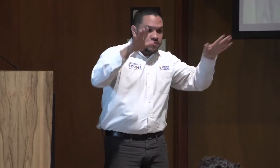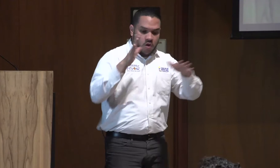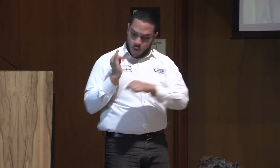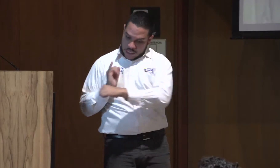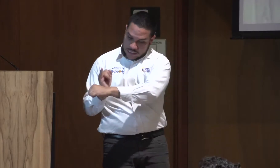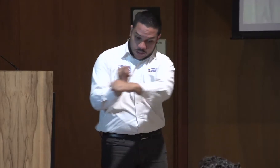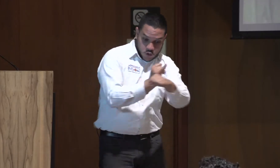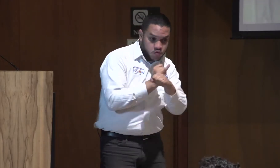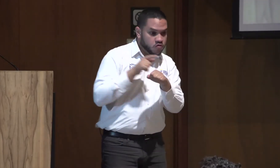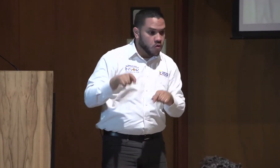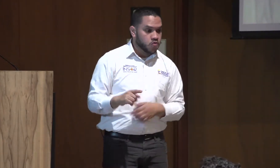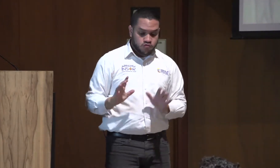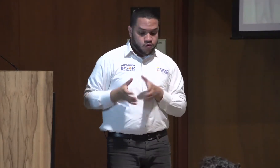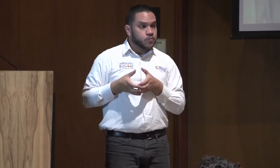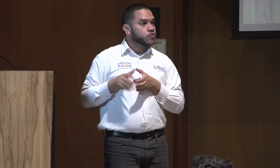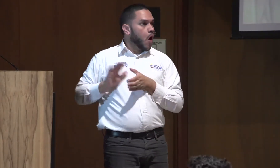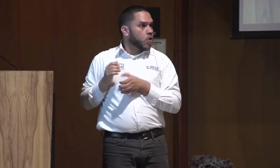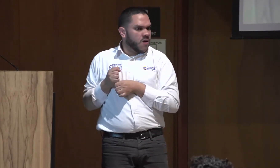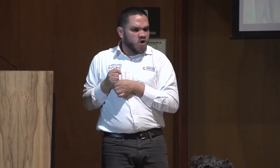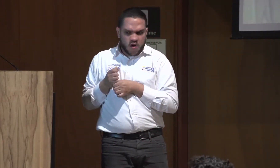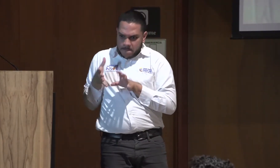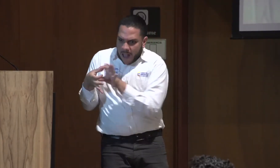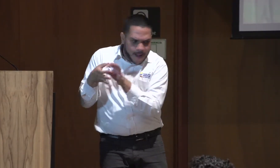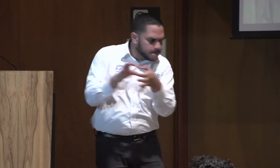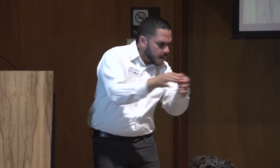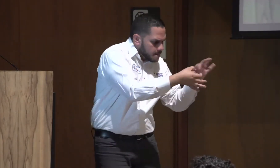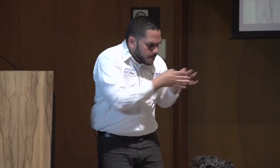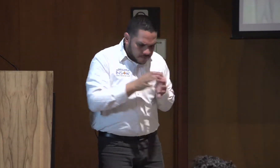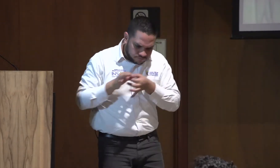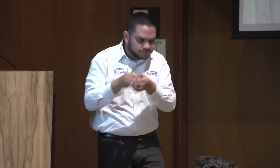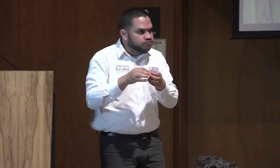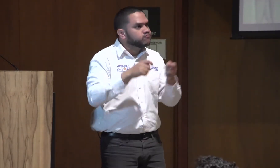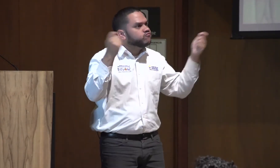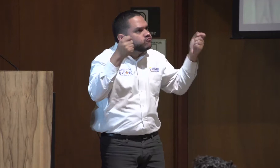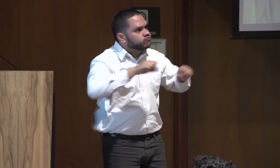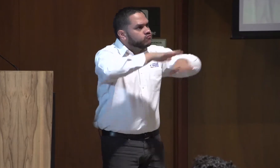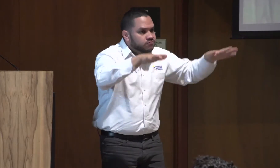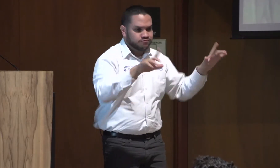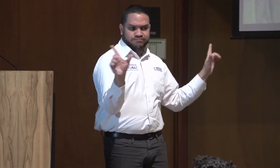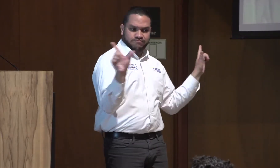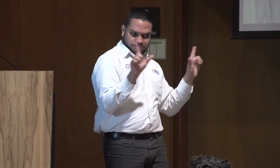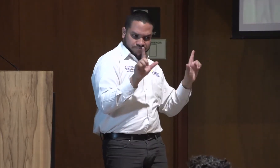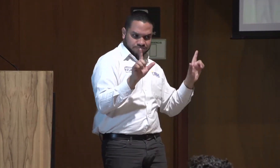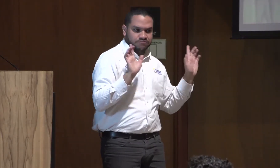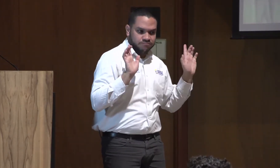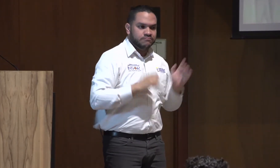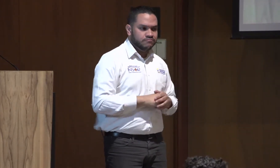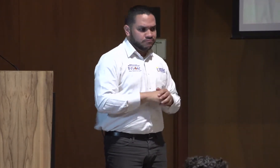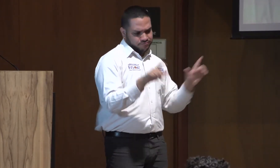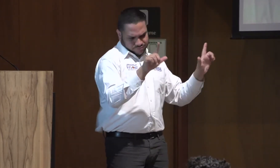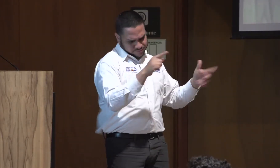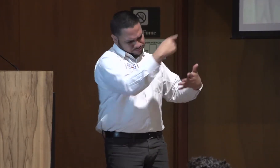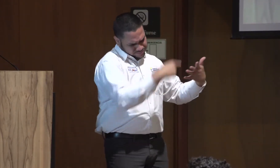grupo el que debe hacerlo, es todo el mundo. La televisión, la televisión tiene varias cosas,